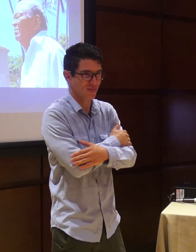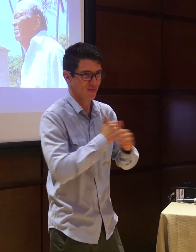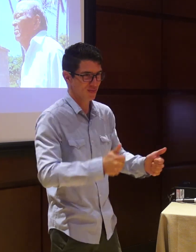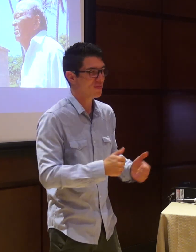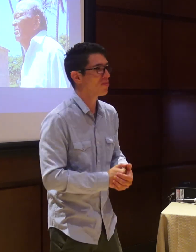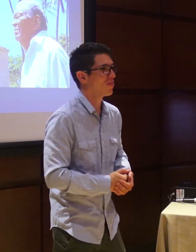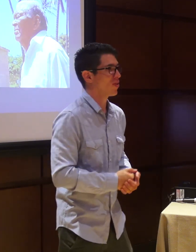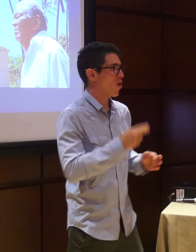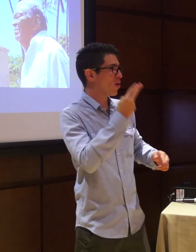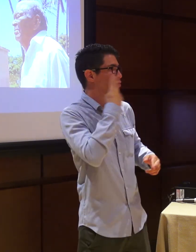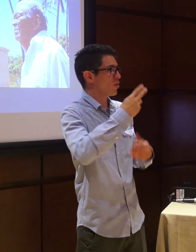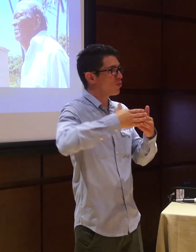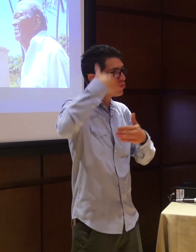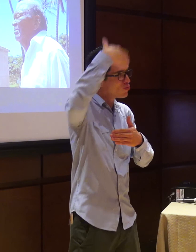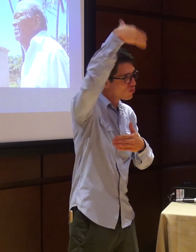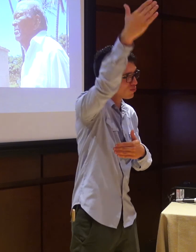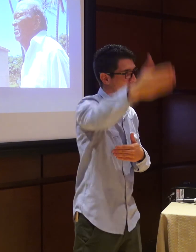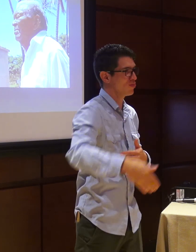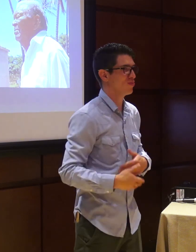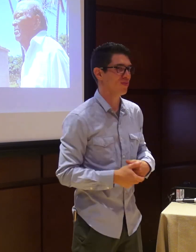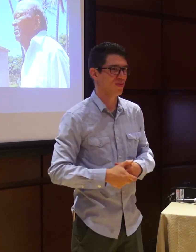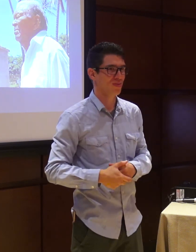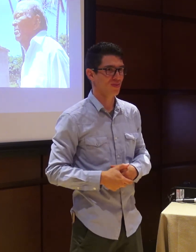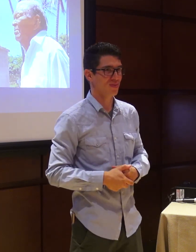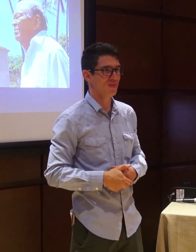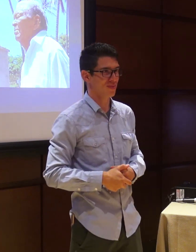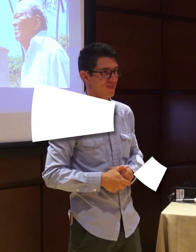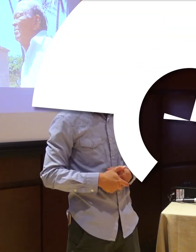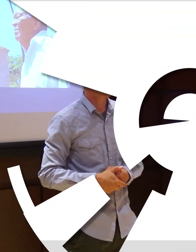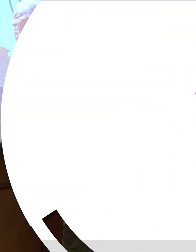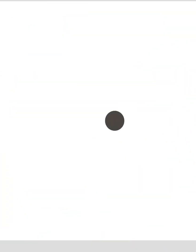Muchas gracias a todos y nos vamos a seguir viendo en otras sesiones.